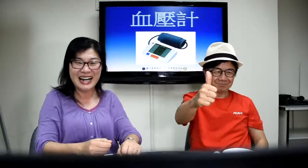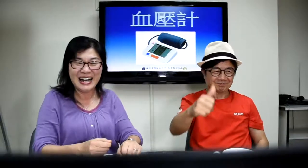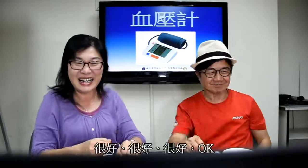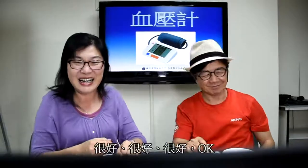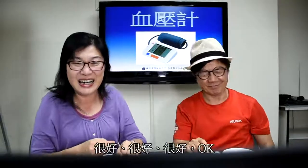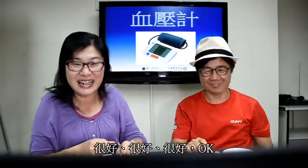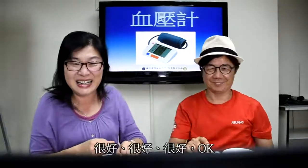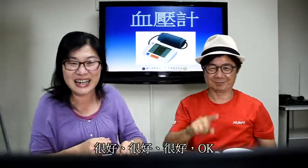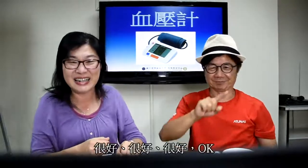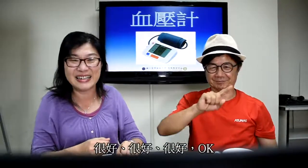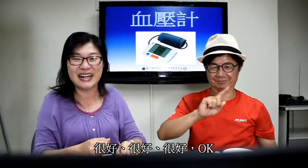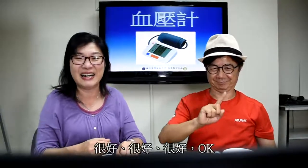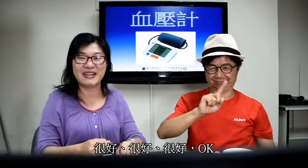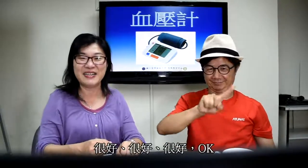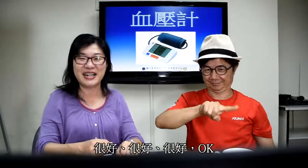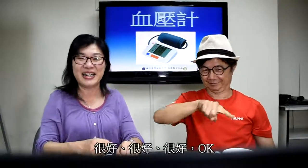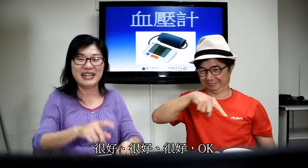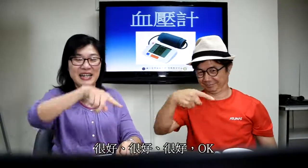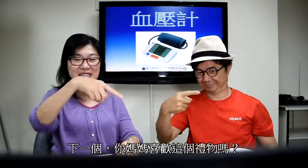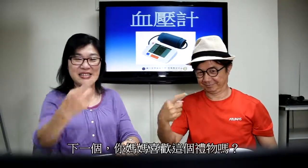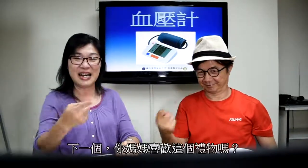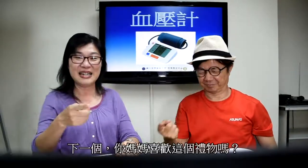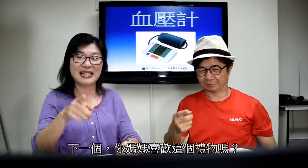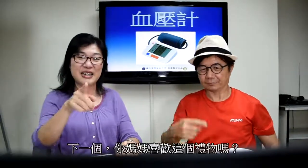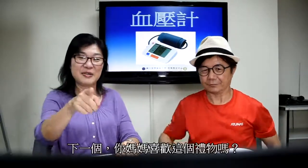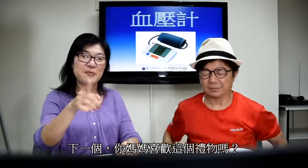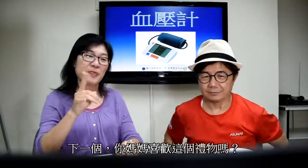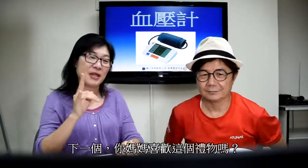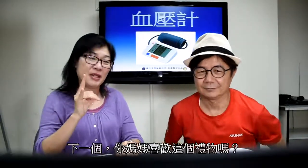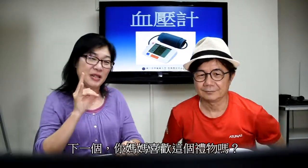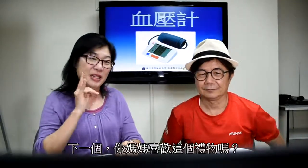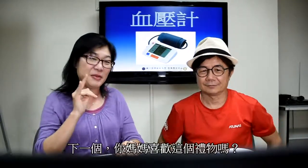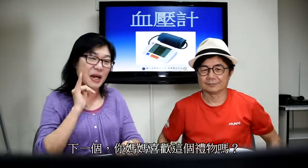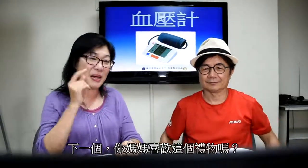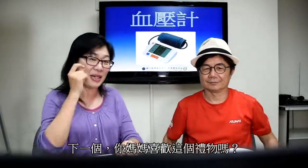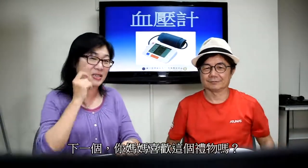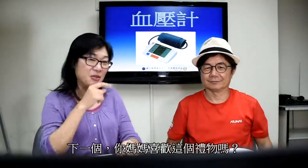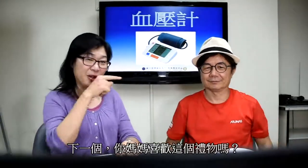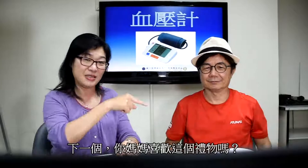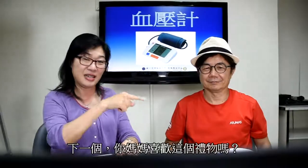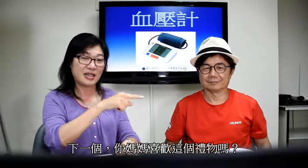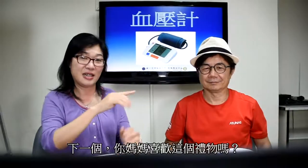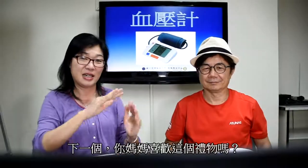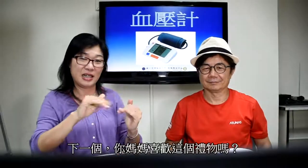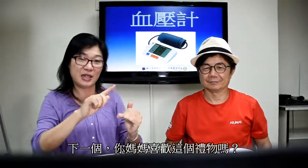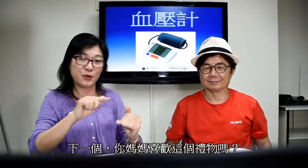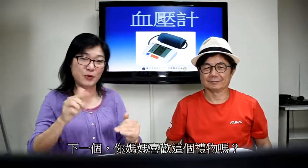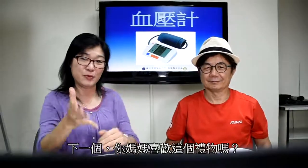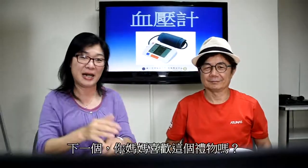很好，很好，很好 ，OK， 下一个，你妈妈喜欢这个礼物吗？